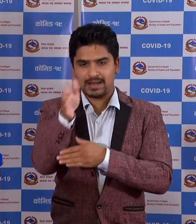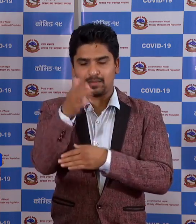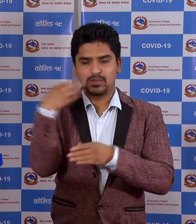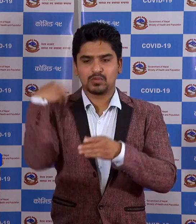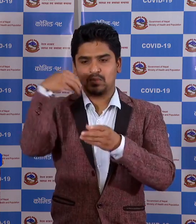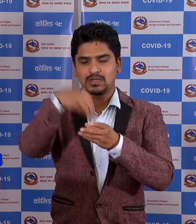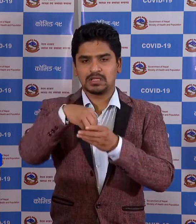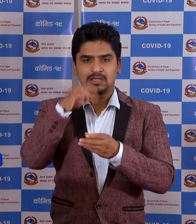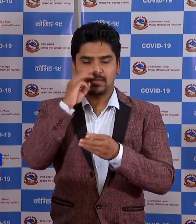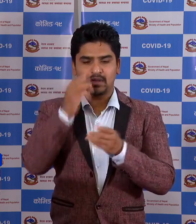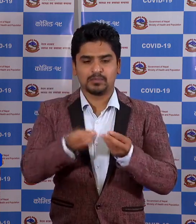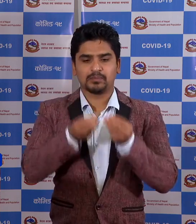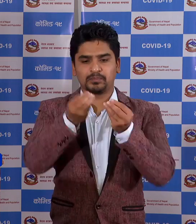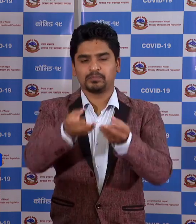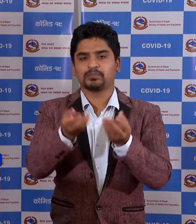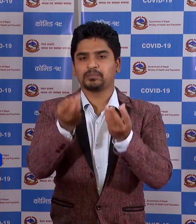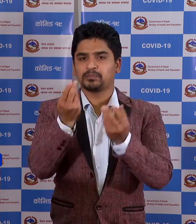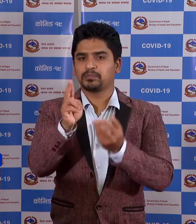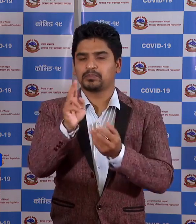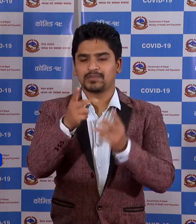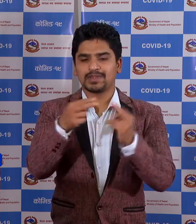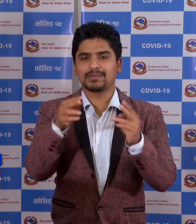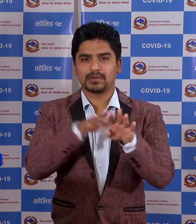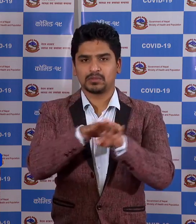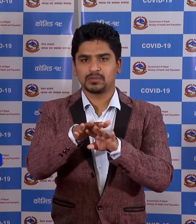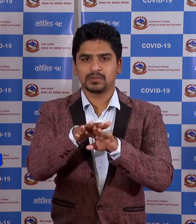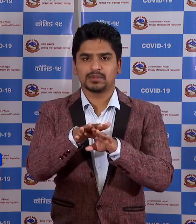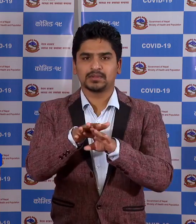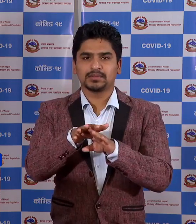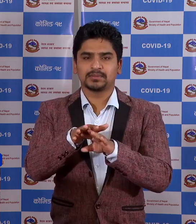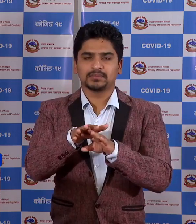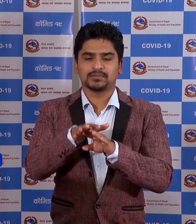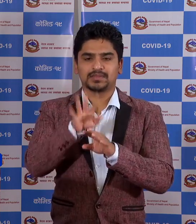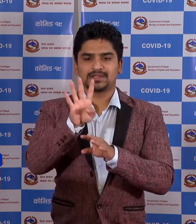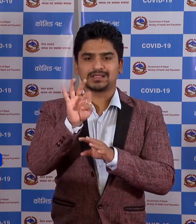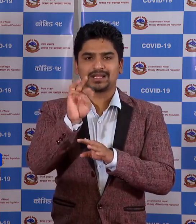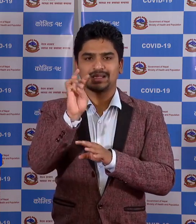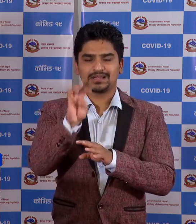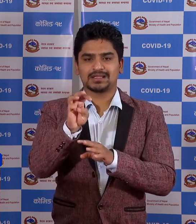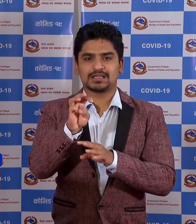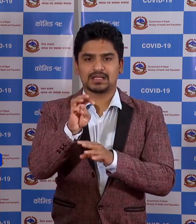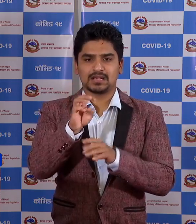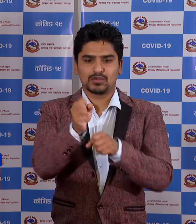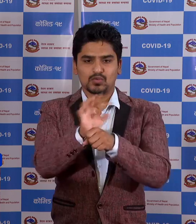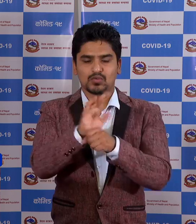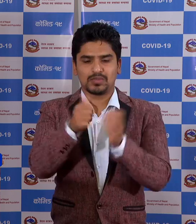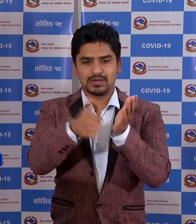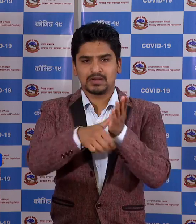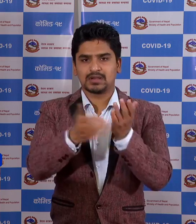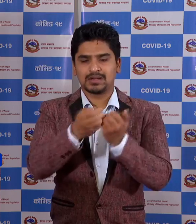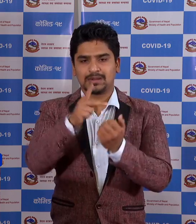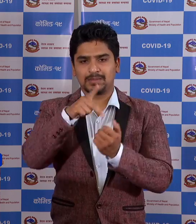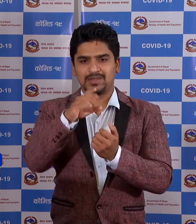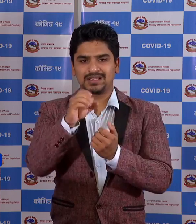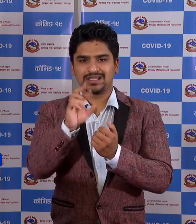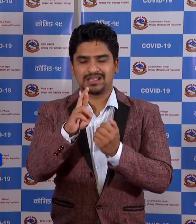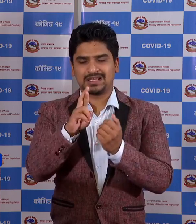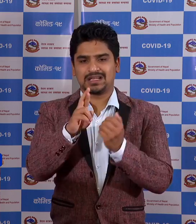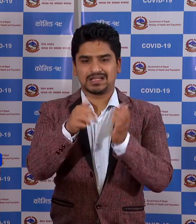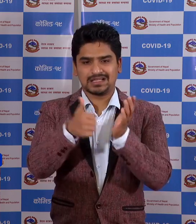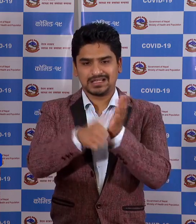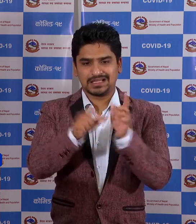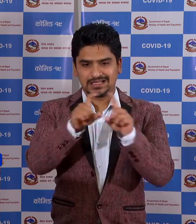मन्त्रीज्यूको उपस्थितिमा हस्तान्तरण भएका सामानहरू 40,000 थान कोभिड परीक्षण गर्ने पीसीआर टेस्ट